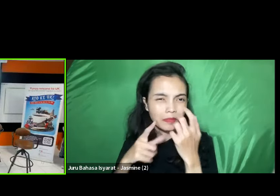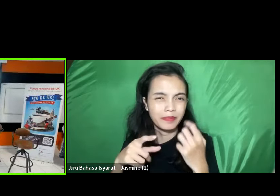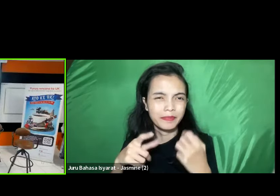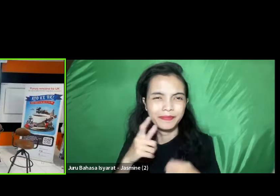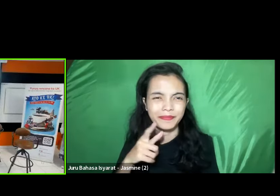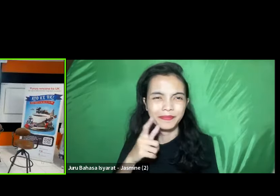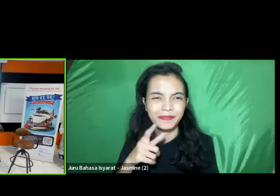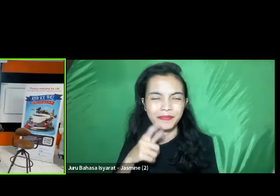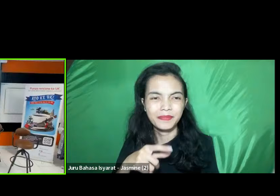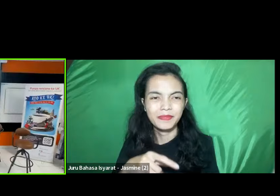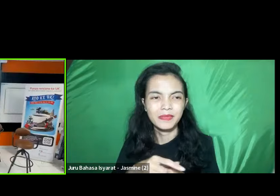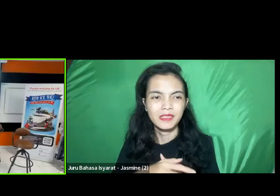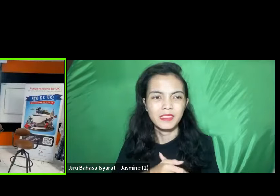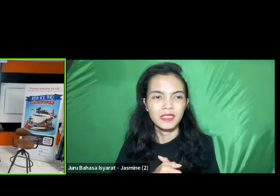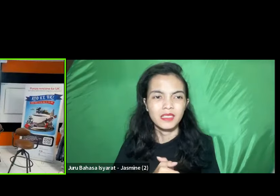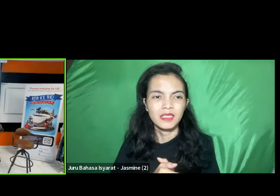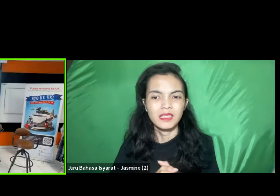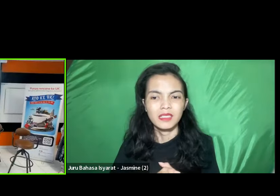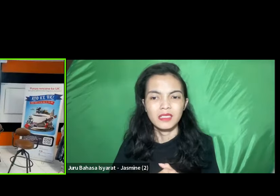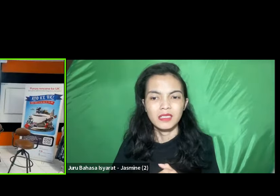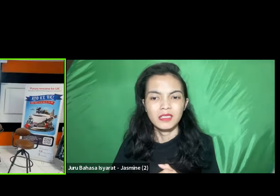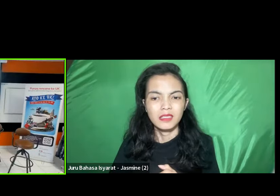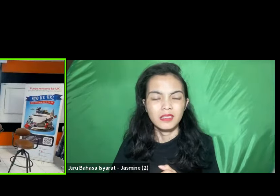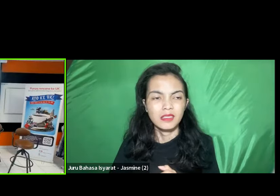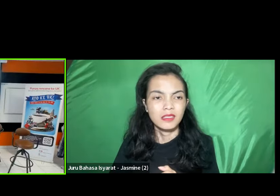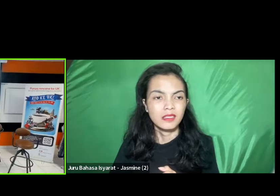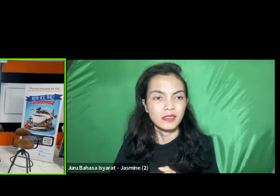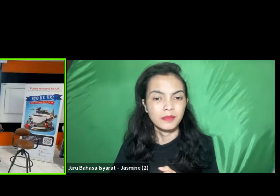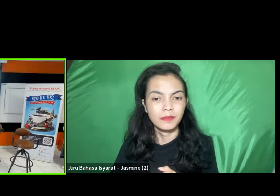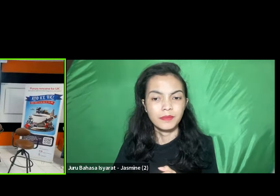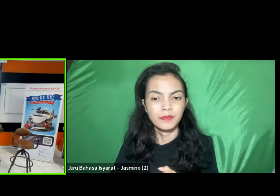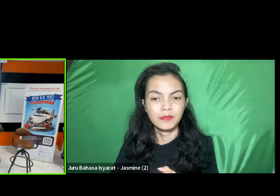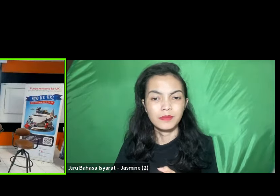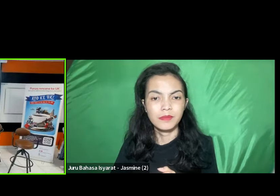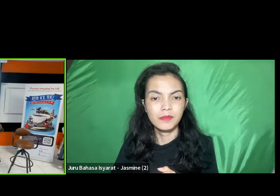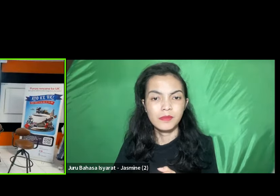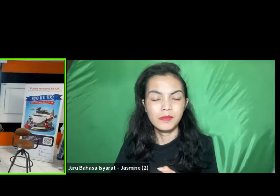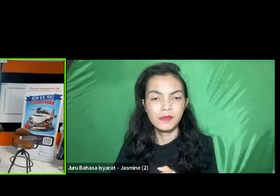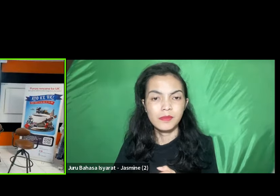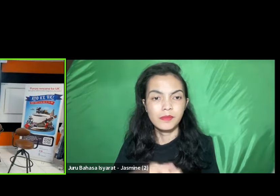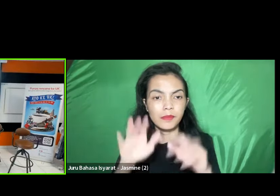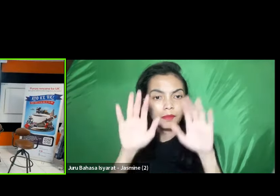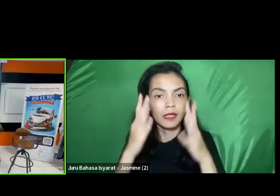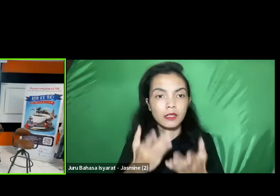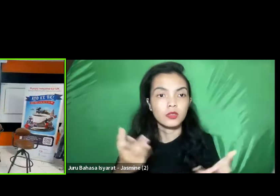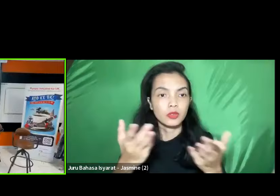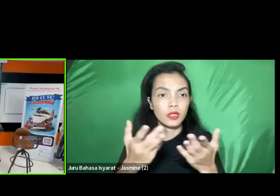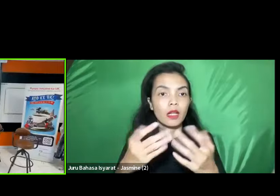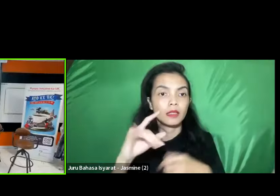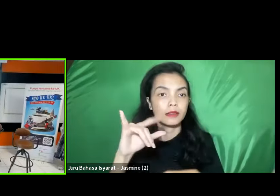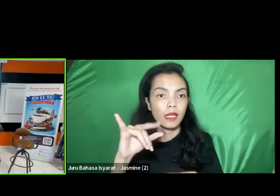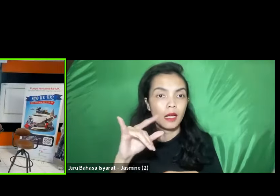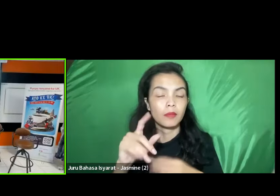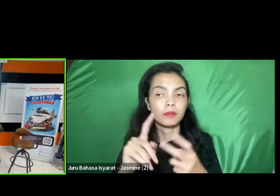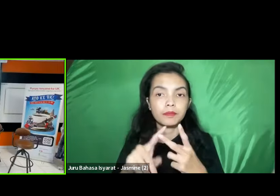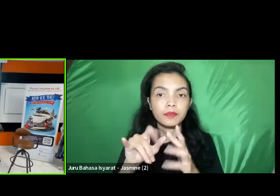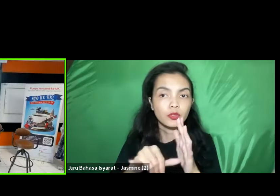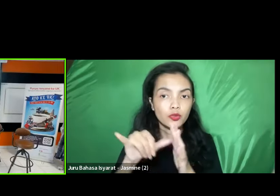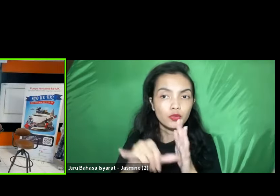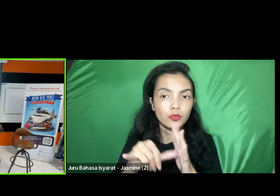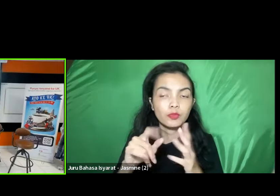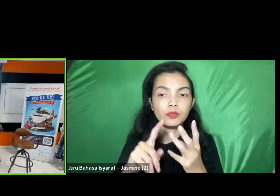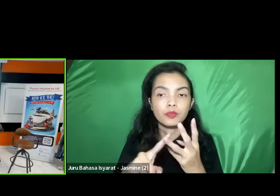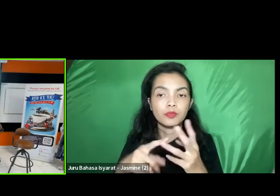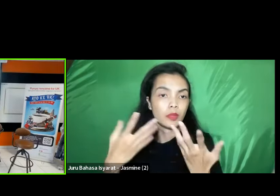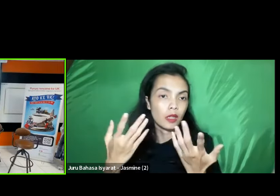okelah maaf ya Jika kan menjadi salah satu terus ada sosial media melalui Instagram YouTube ataupun xpace